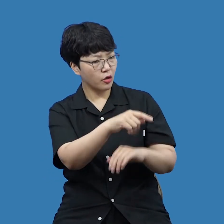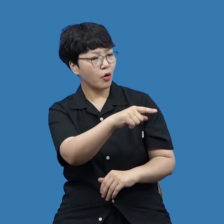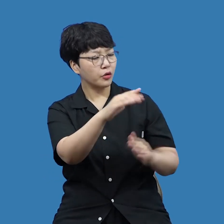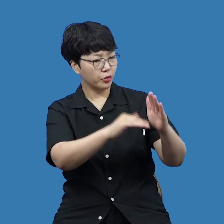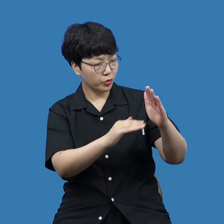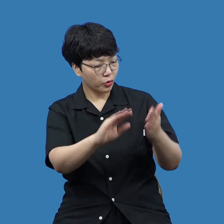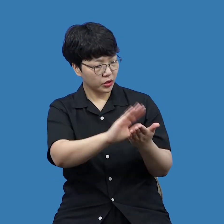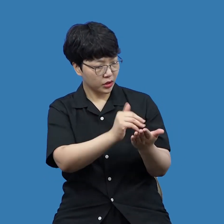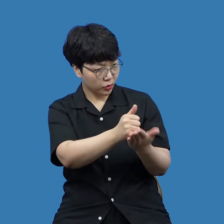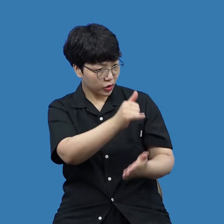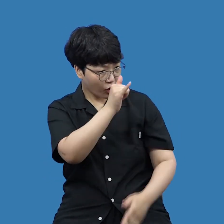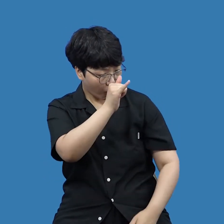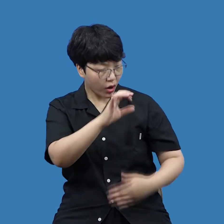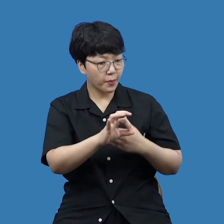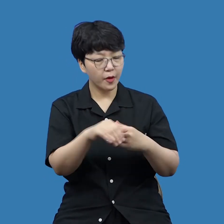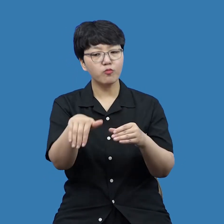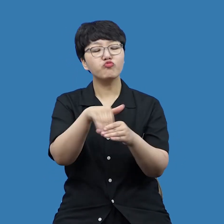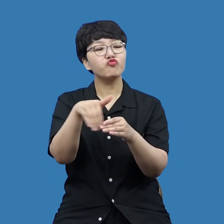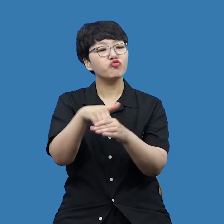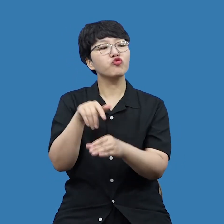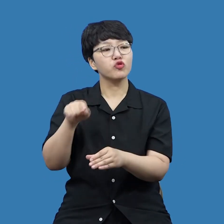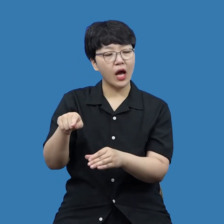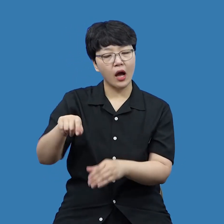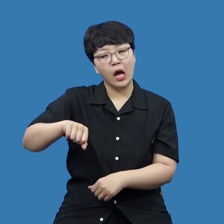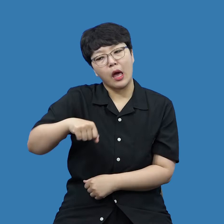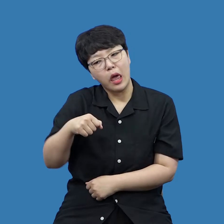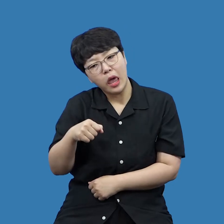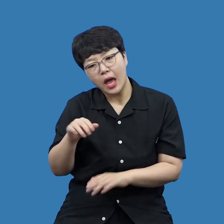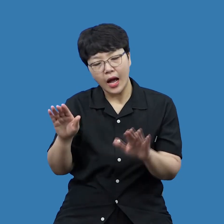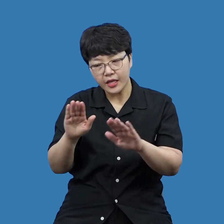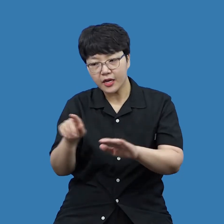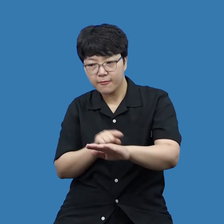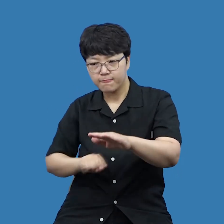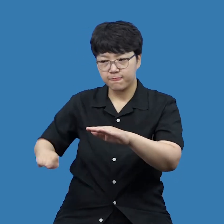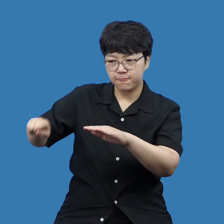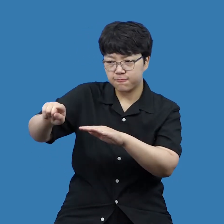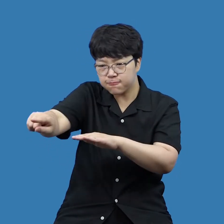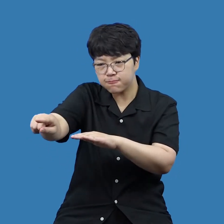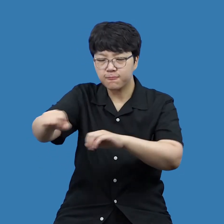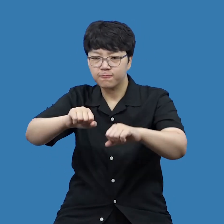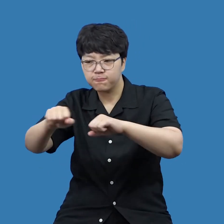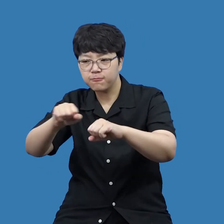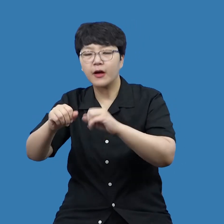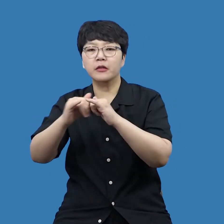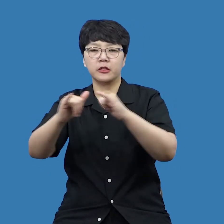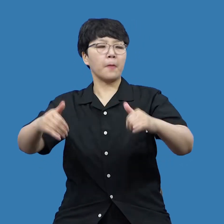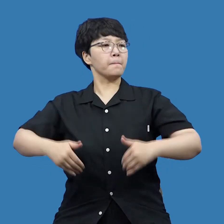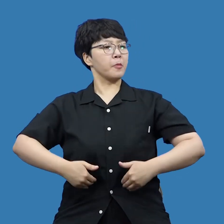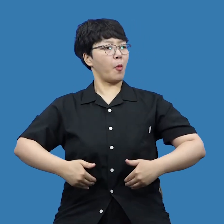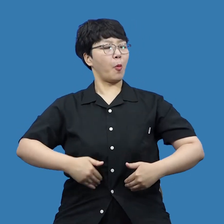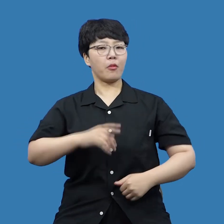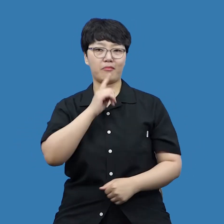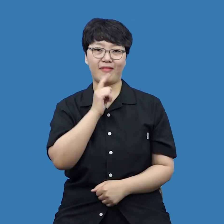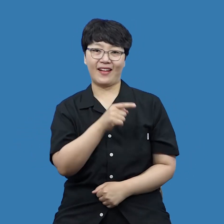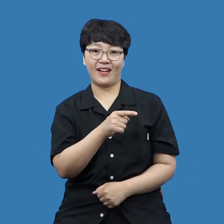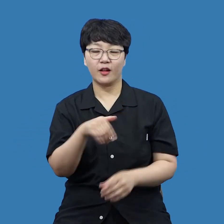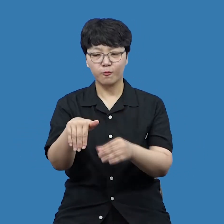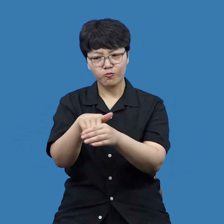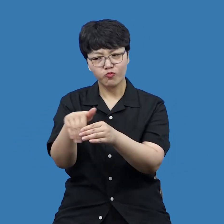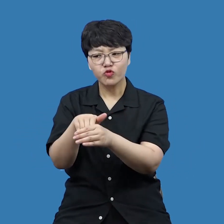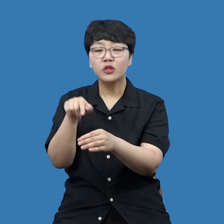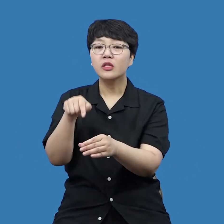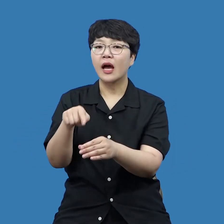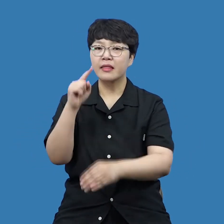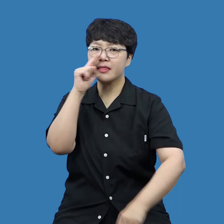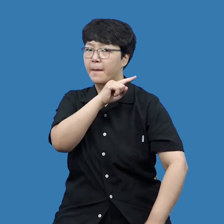문화라는 것은 성경적으로 보면 중립적인 것입니다. 문화 그 자체는 선도 아니고 악도 아니에요. 그러나 문화 속에는 선한 것도